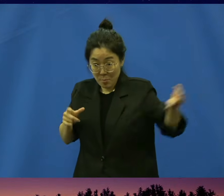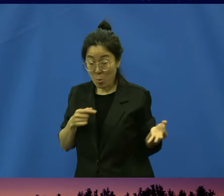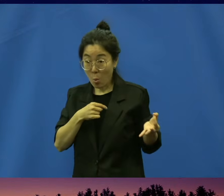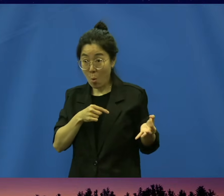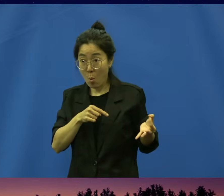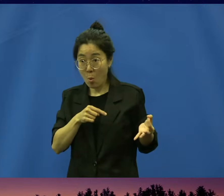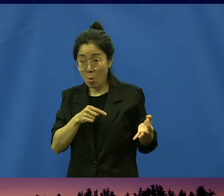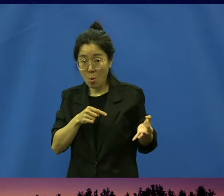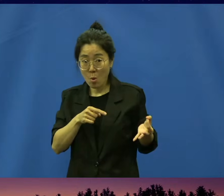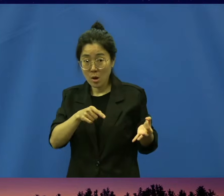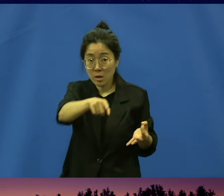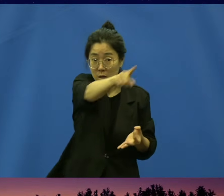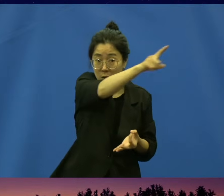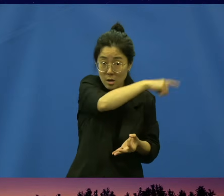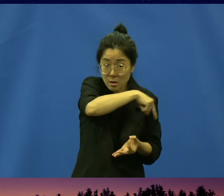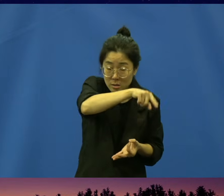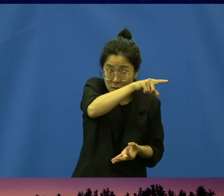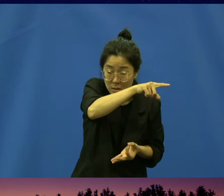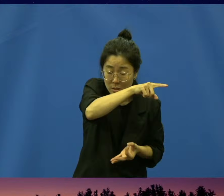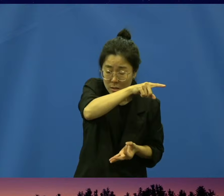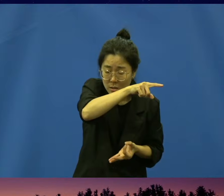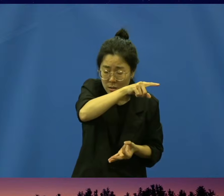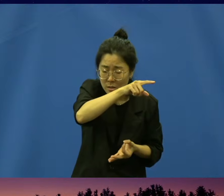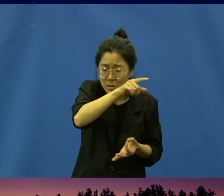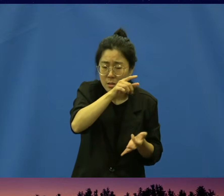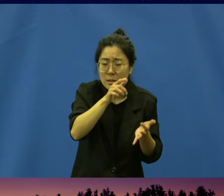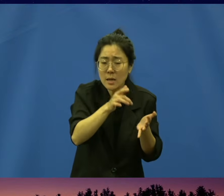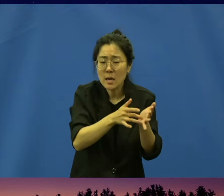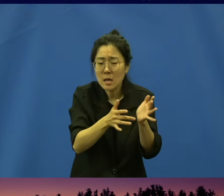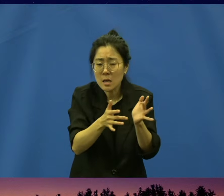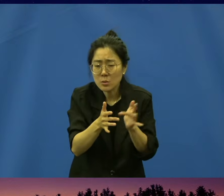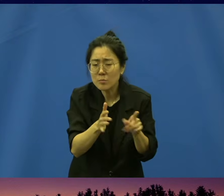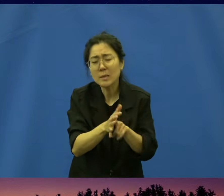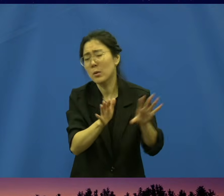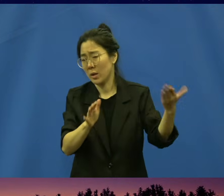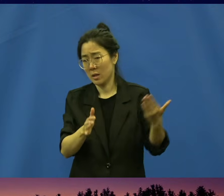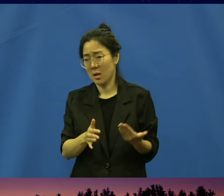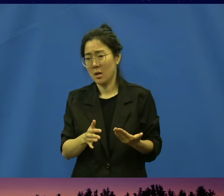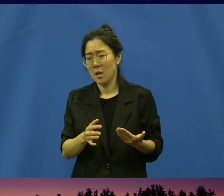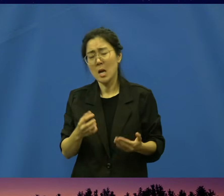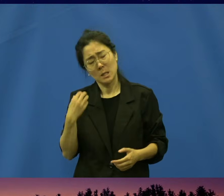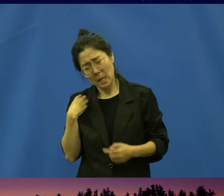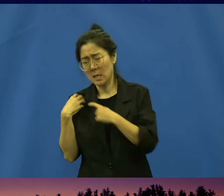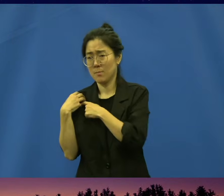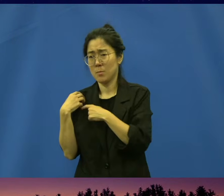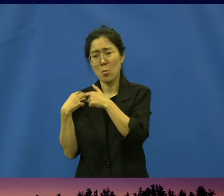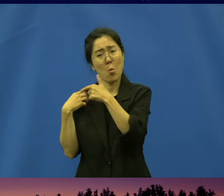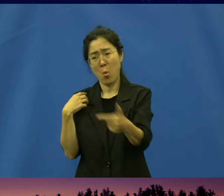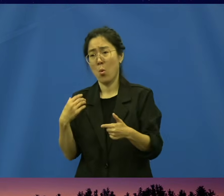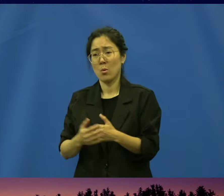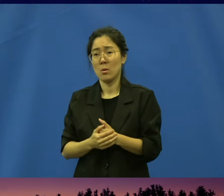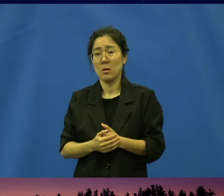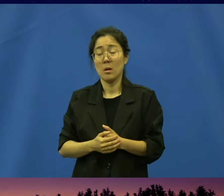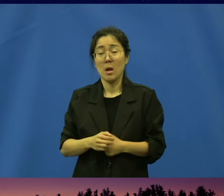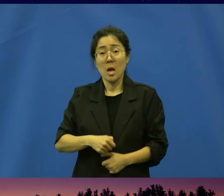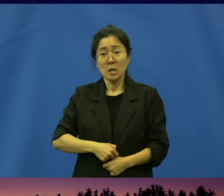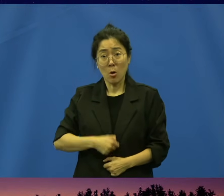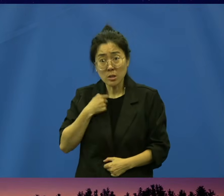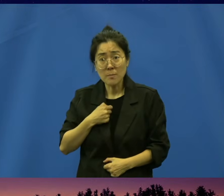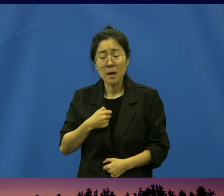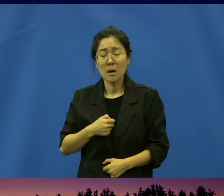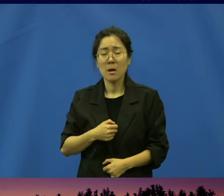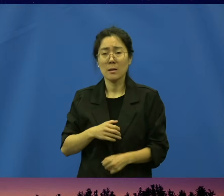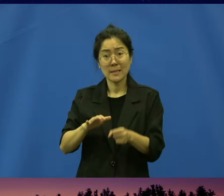예수 안 믿는 사람들은 성도들이 서로 사랑하는가, 서로 섬기는가, 서로 손해보는가, 진실한가, 정직한가,